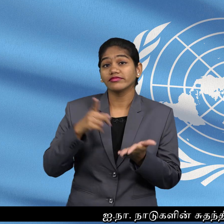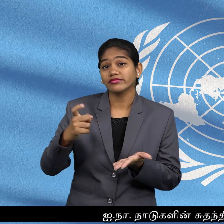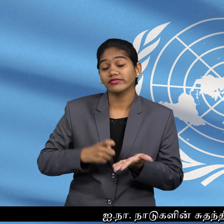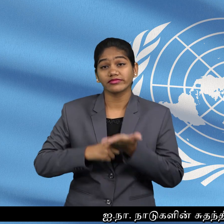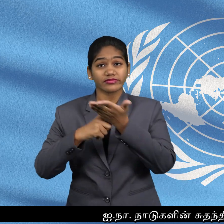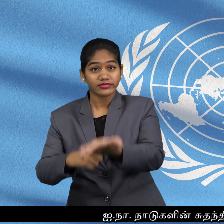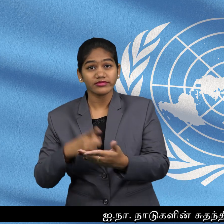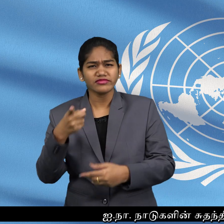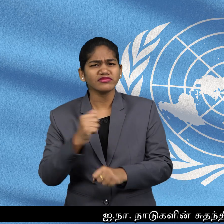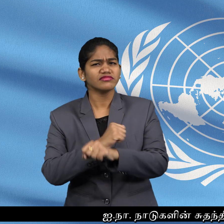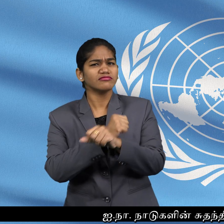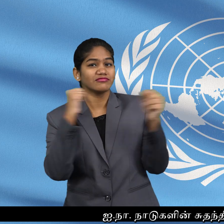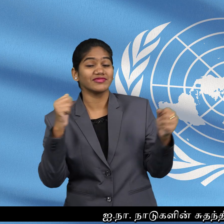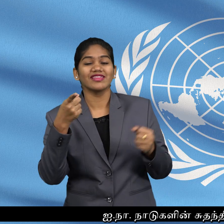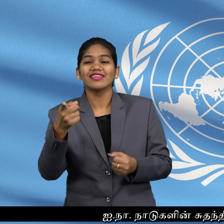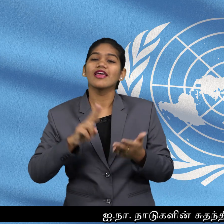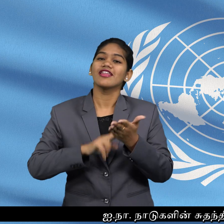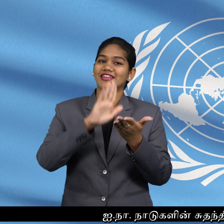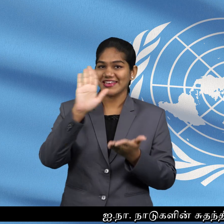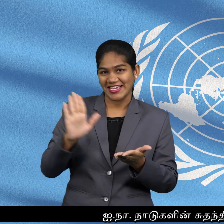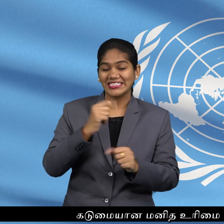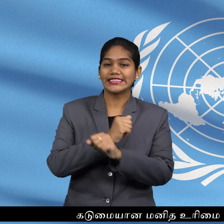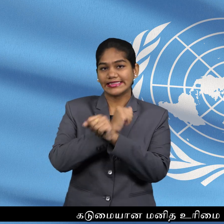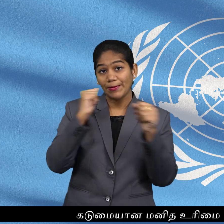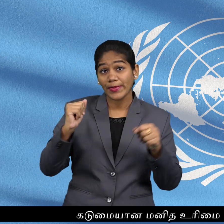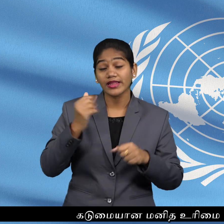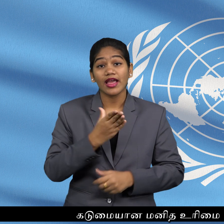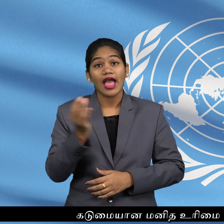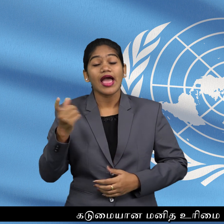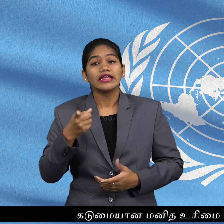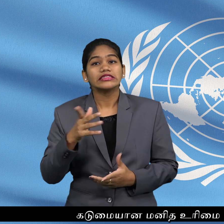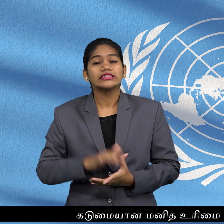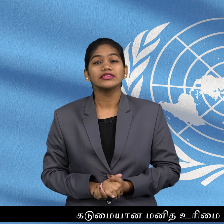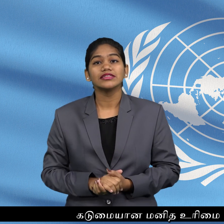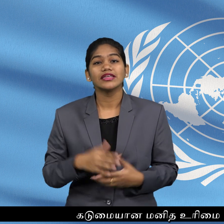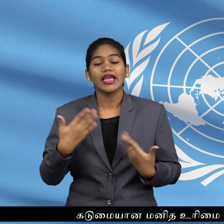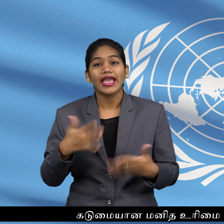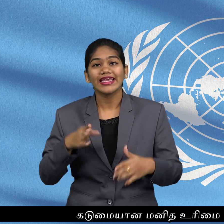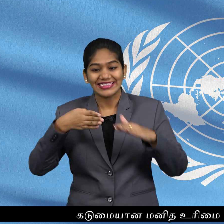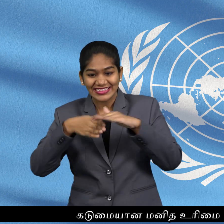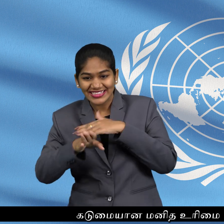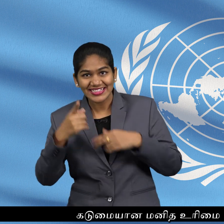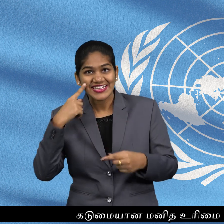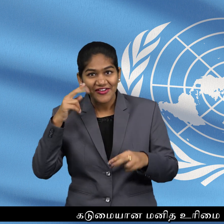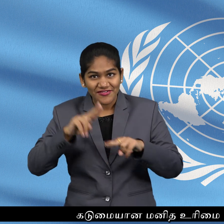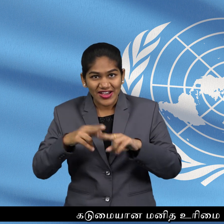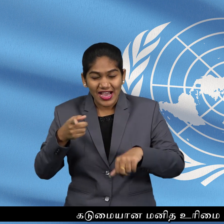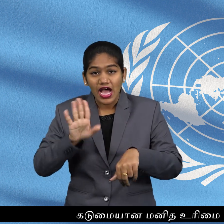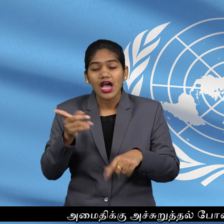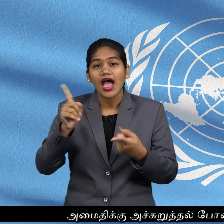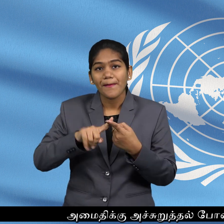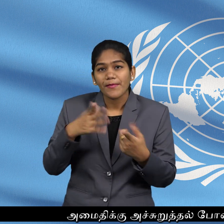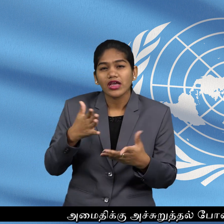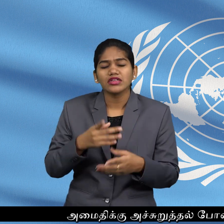ஐநா நாடுகளின் சுதந்திரத்தை மதிக்கிறது மற்றும் கடுமையான மனித உரிமை மீறல்கள் அல்லது